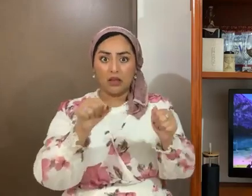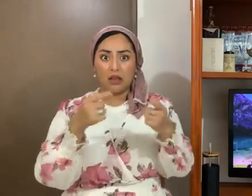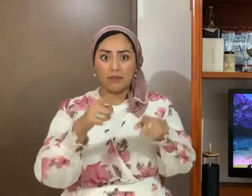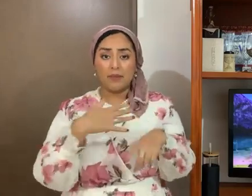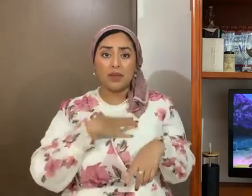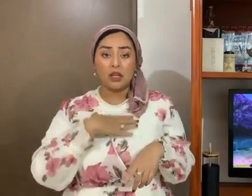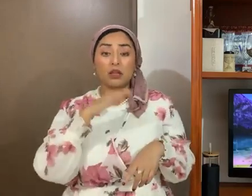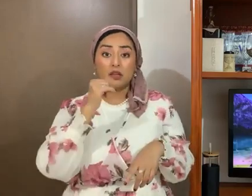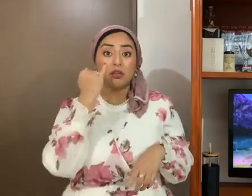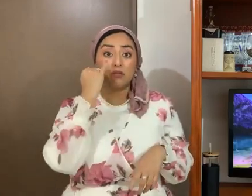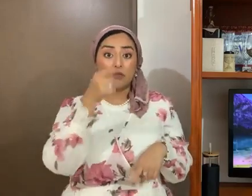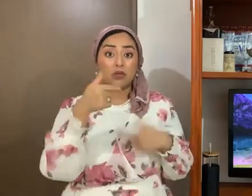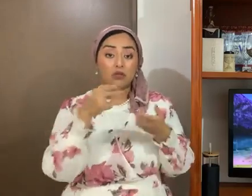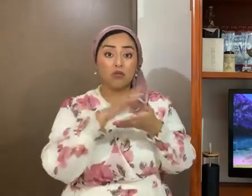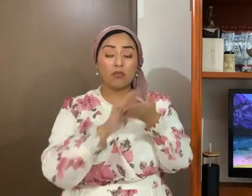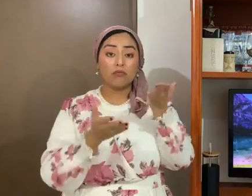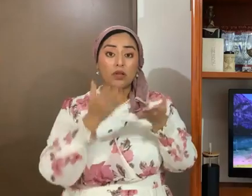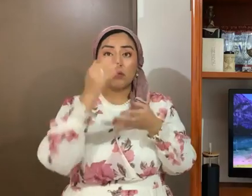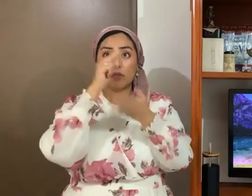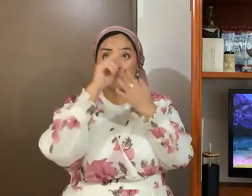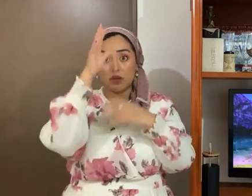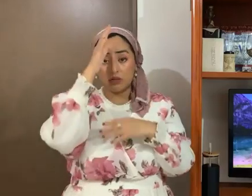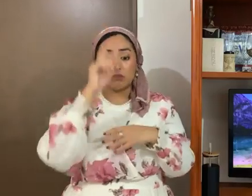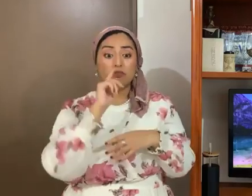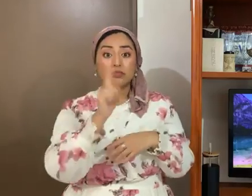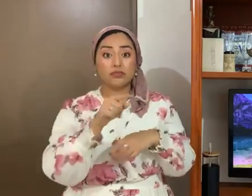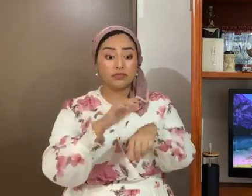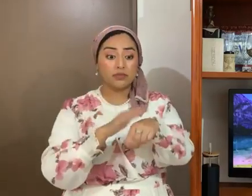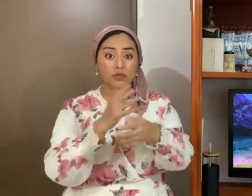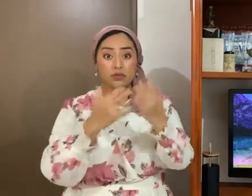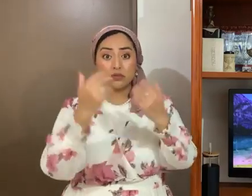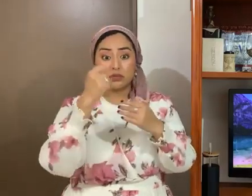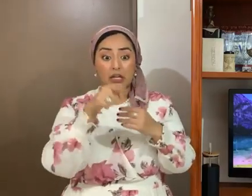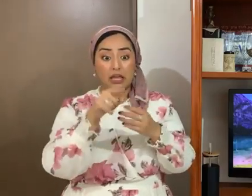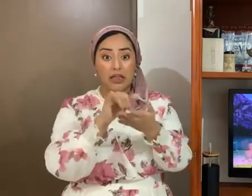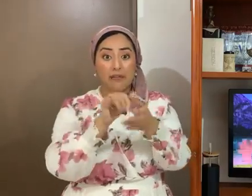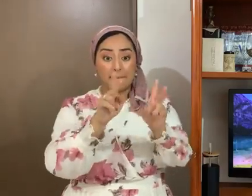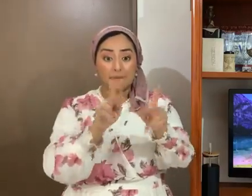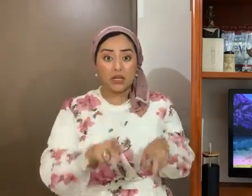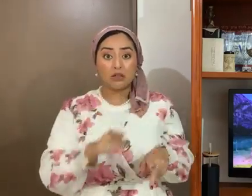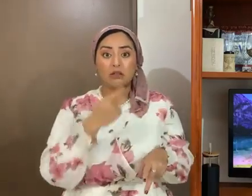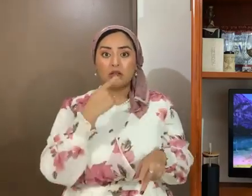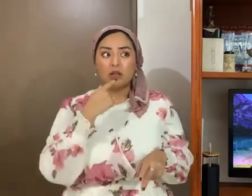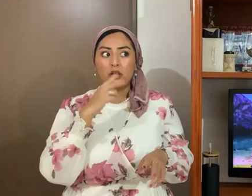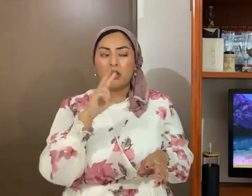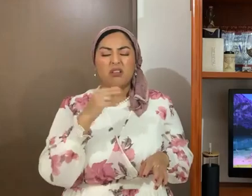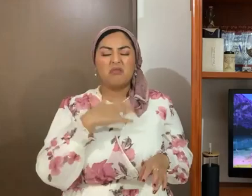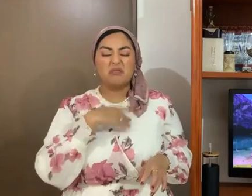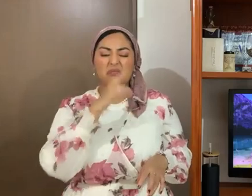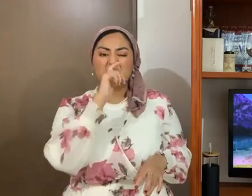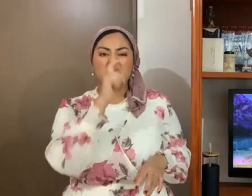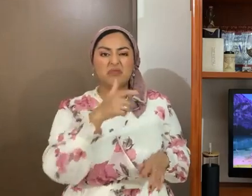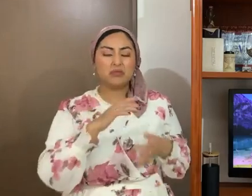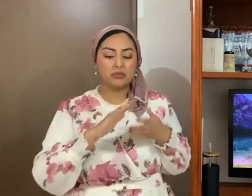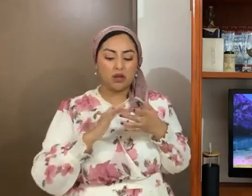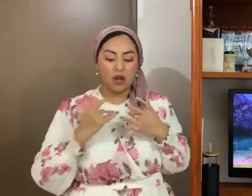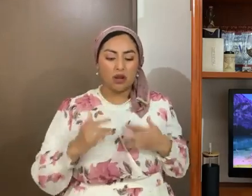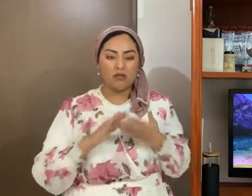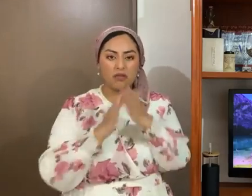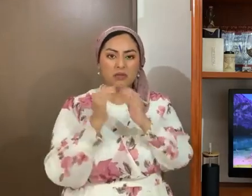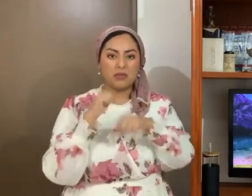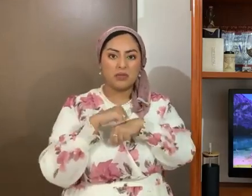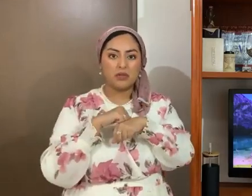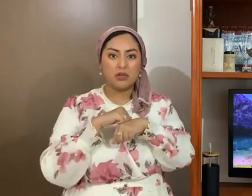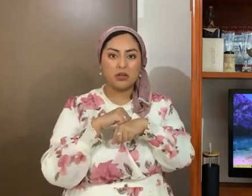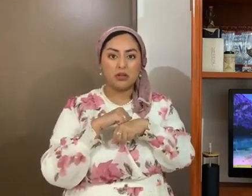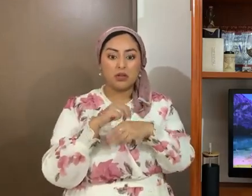mí? Sí, si tú eres un santo, puede ser que el Eterno te mande a hablar a alguien y que esa persona diga, no, no me interesa, y se endurezca.